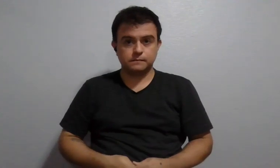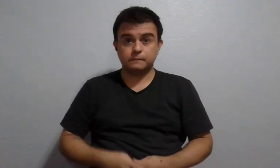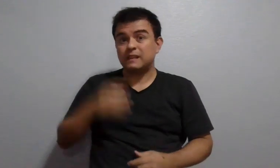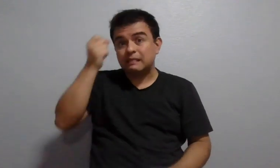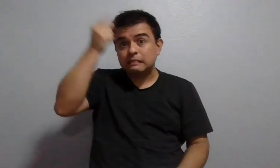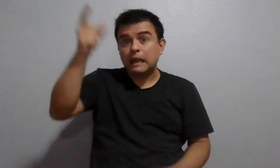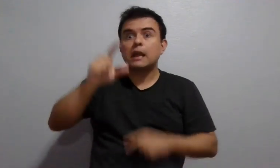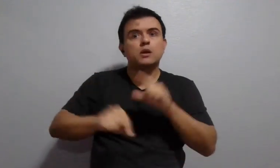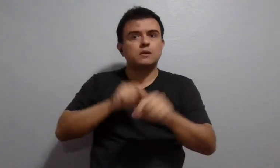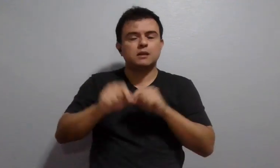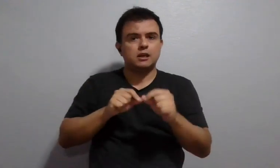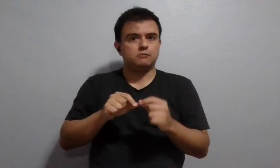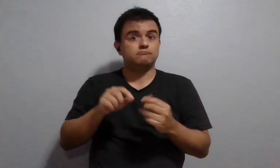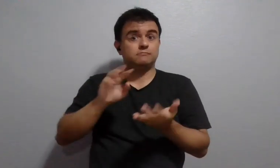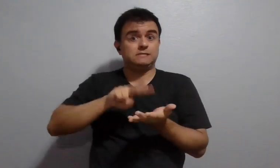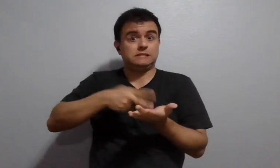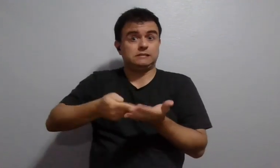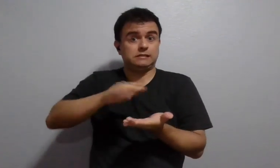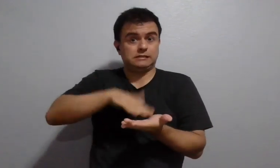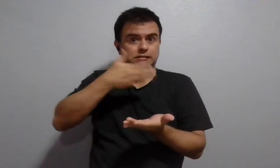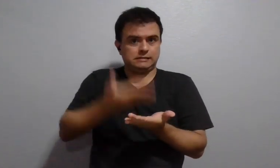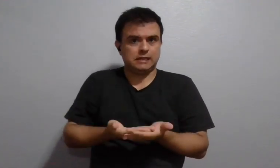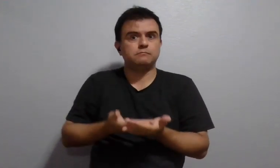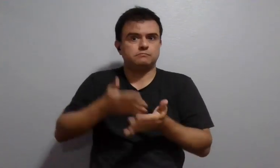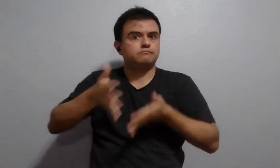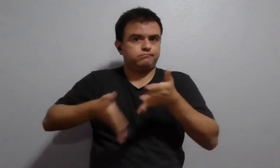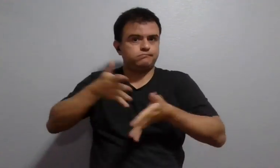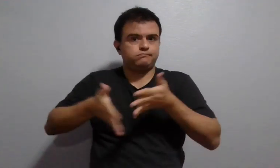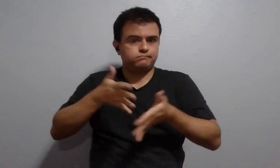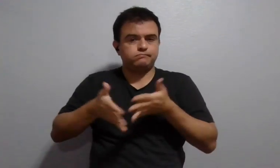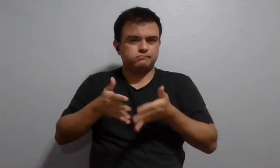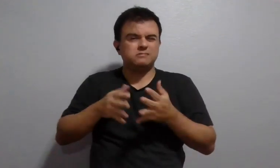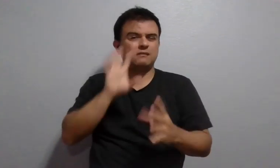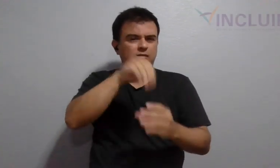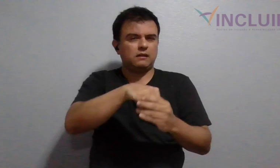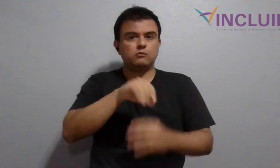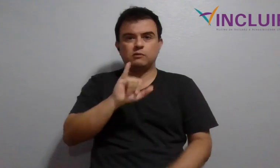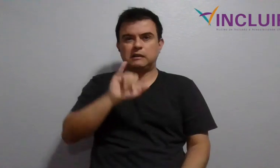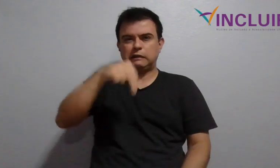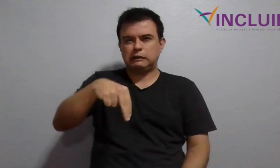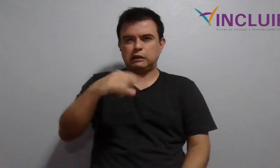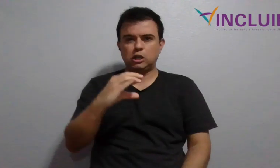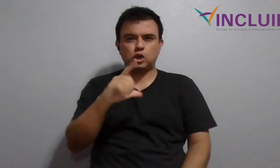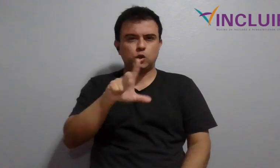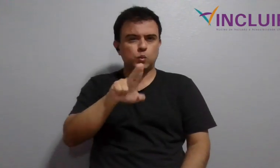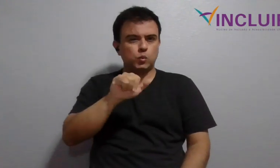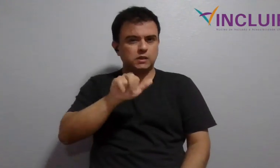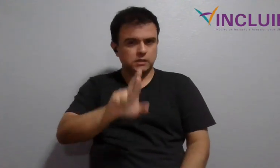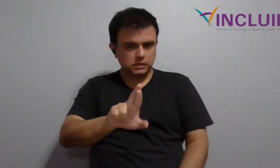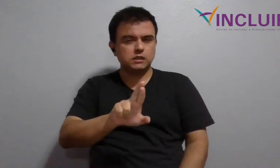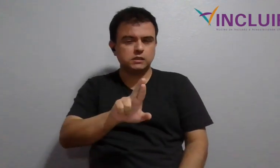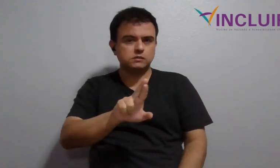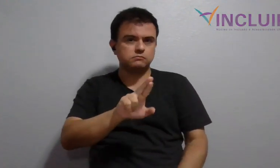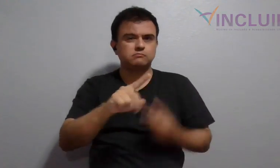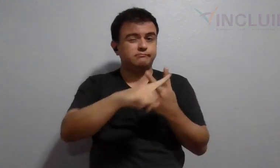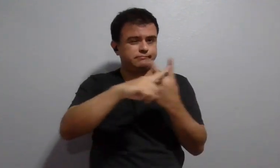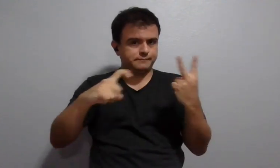iniciativa é dos tradutores e intérpretes do Núcleo de Inclusão e Acessibilidade Incluir,